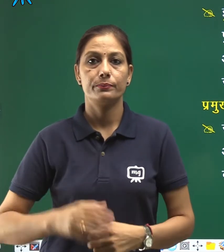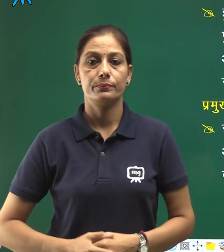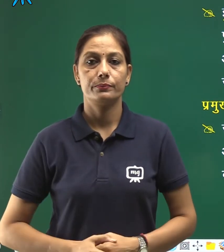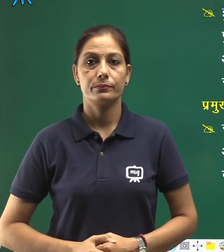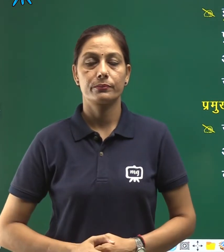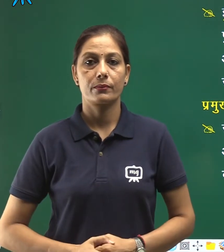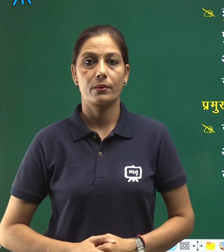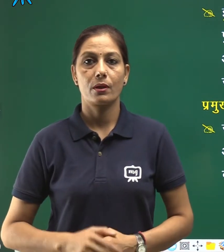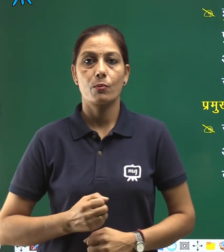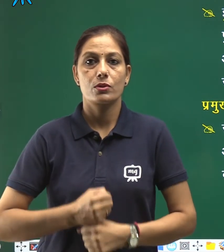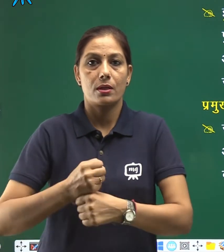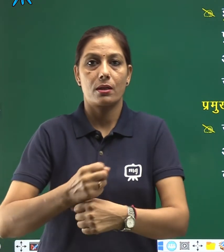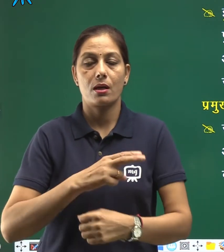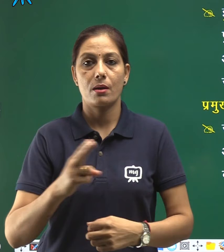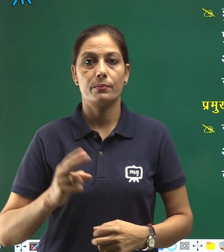बनमाली पुरस्कार,